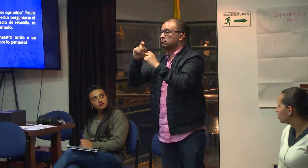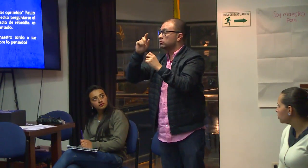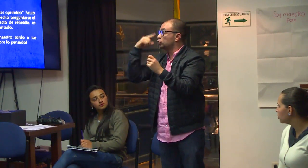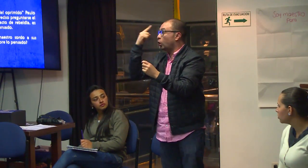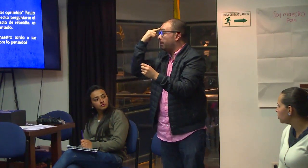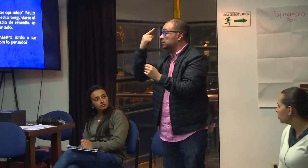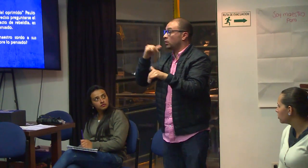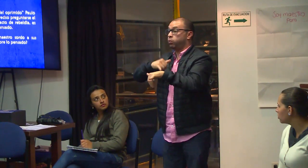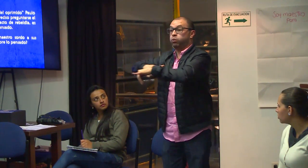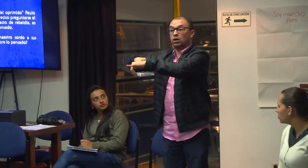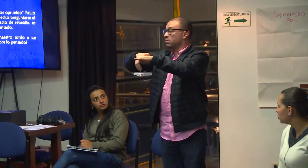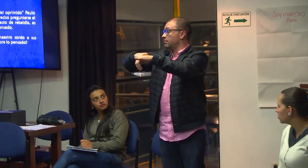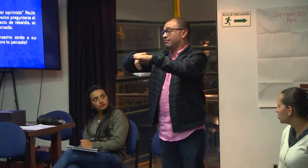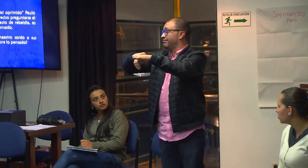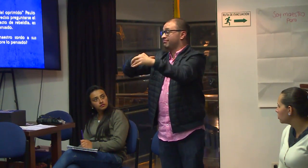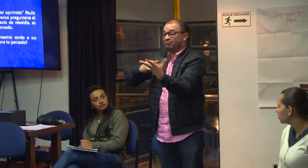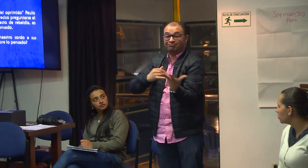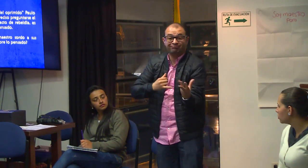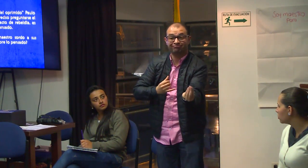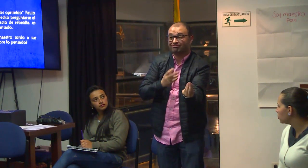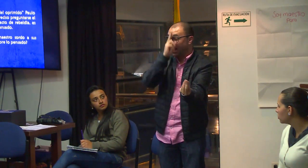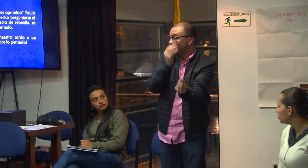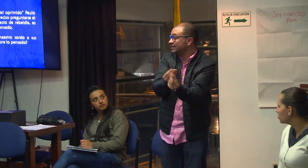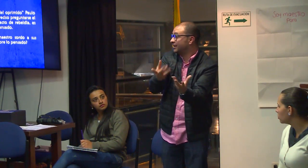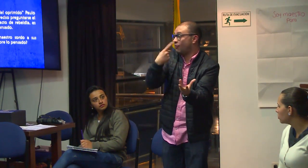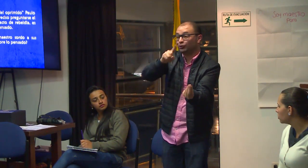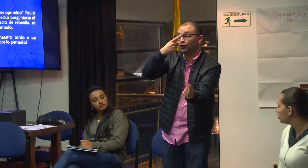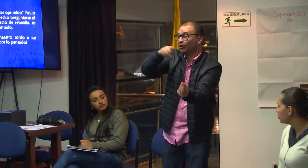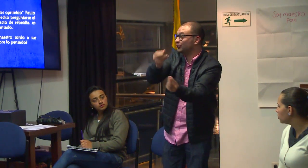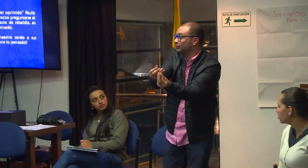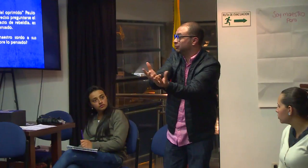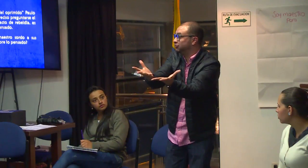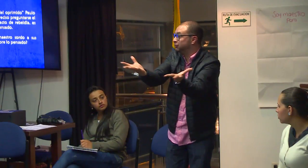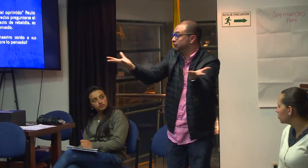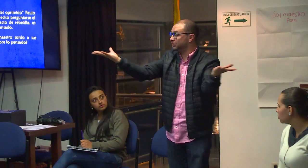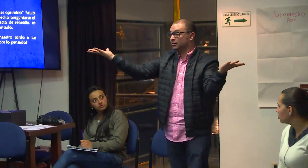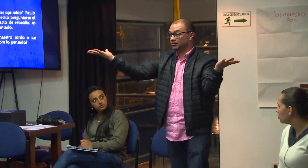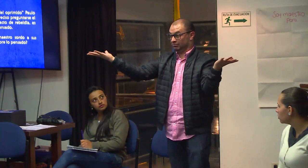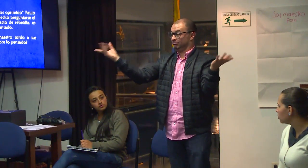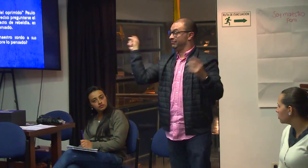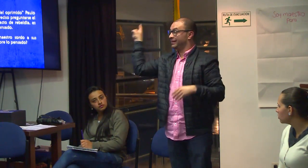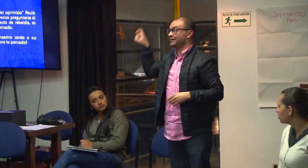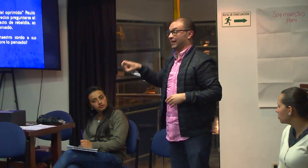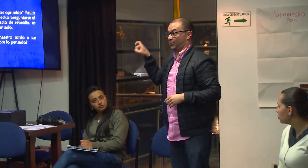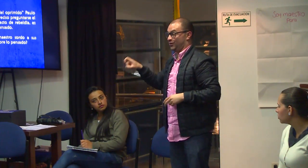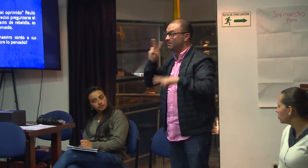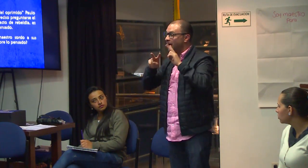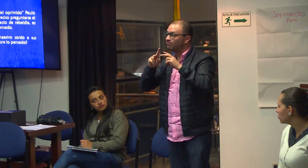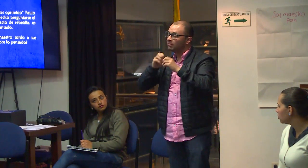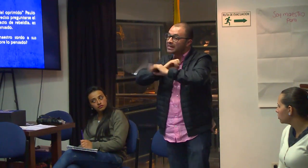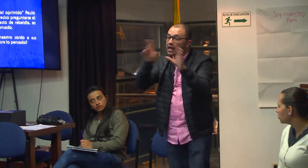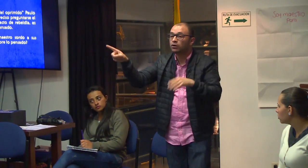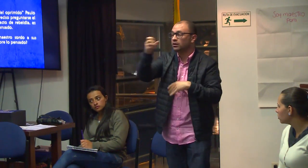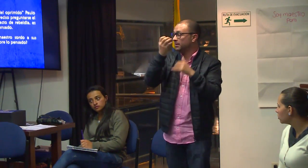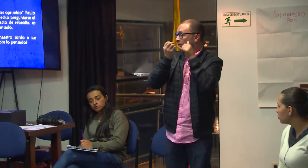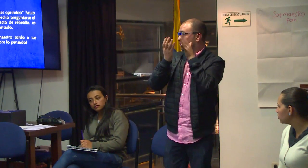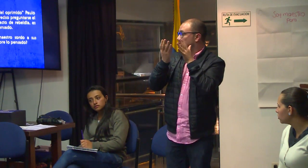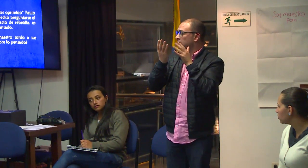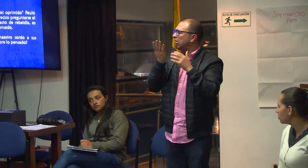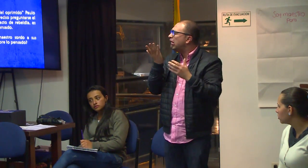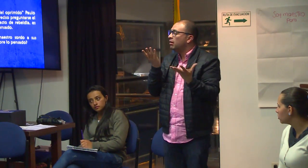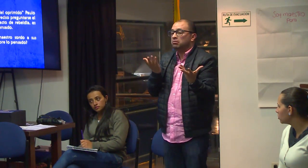misma manera. Y lo que pretende este autor Freire es que entendamos las condiciones particulares de cada sujeto, que